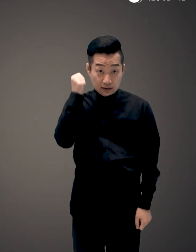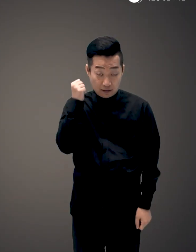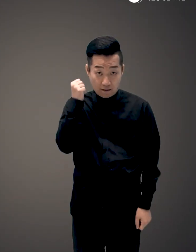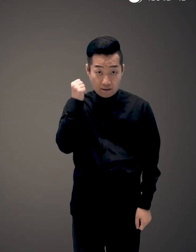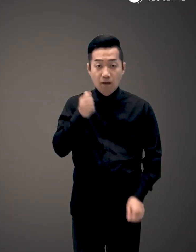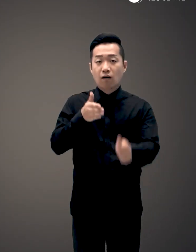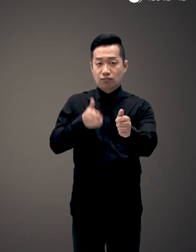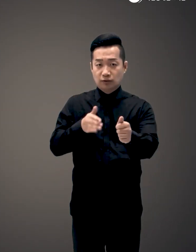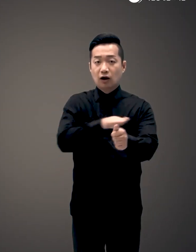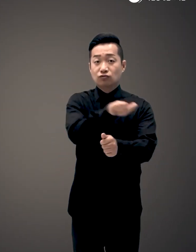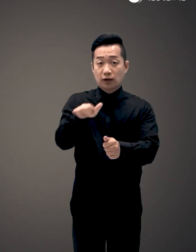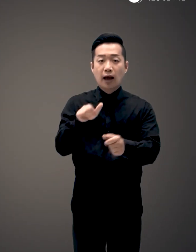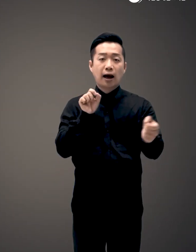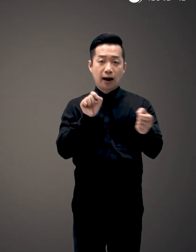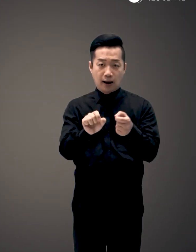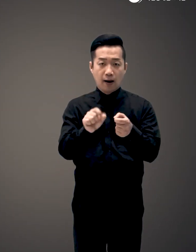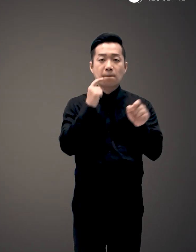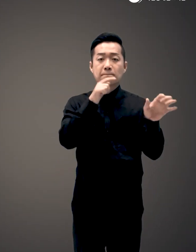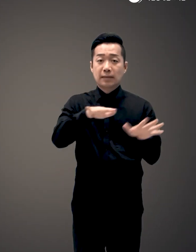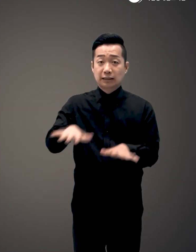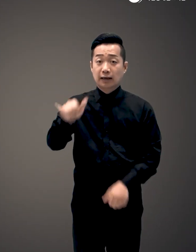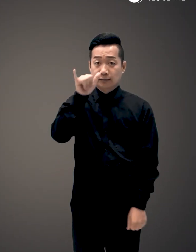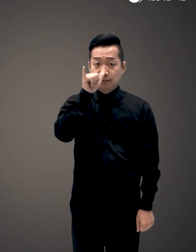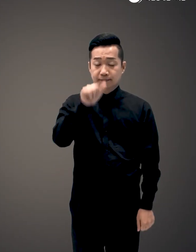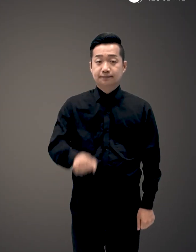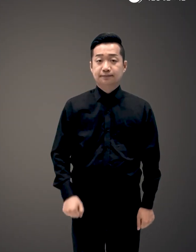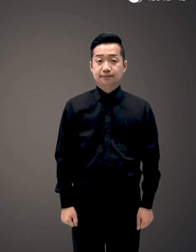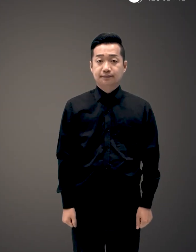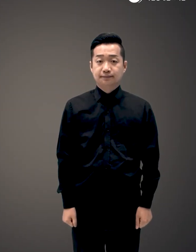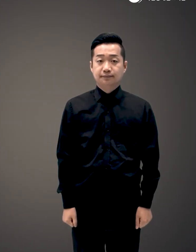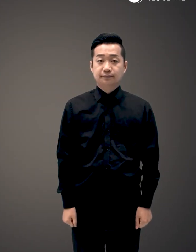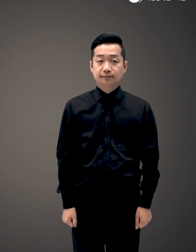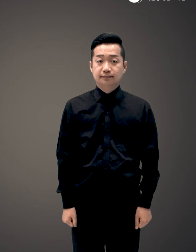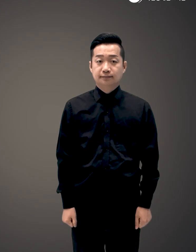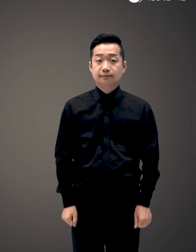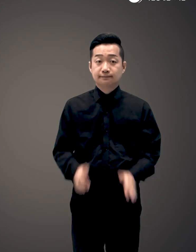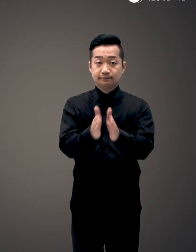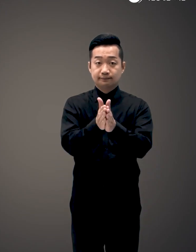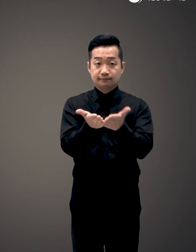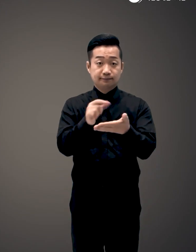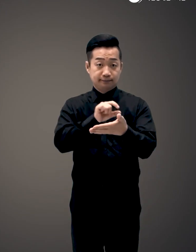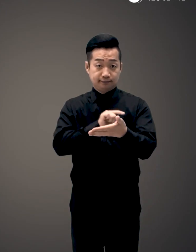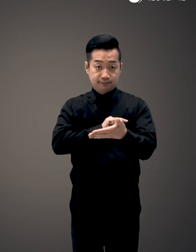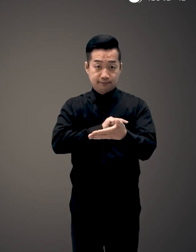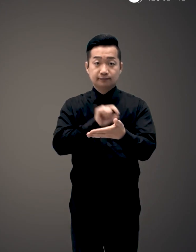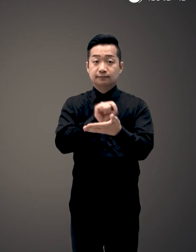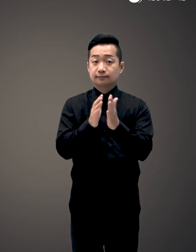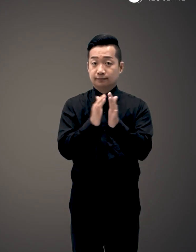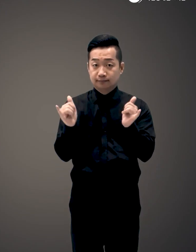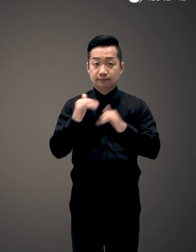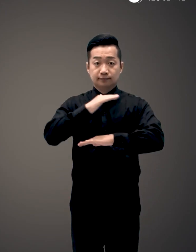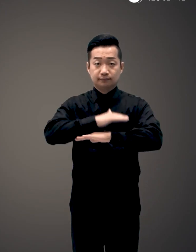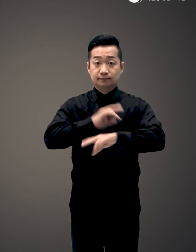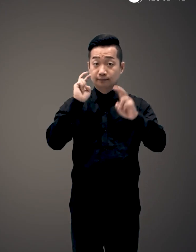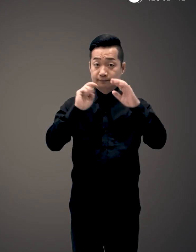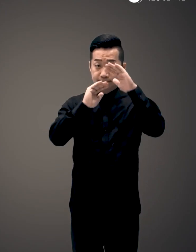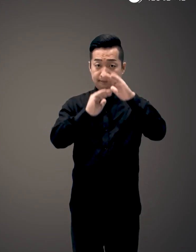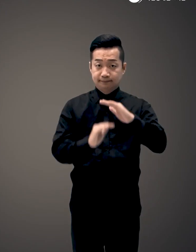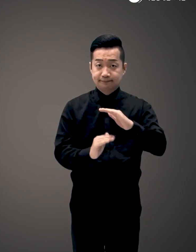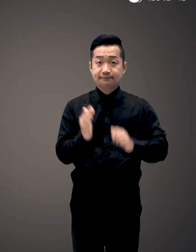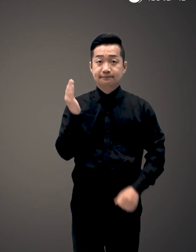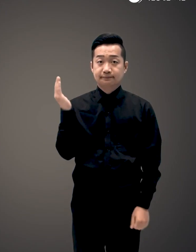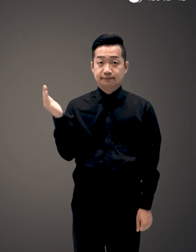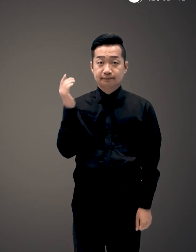기억하자. 우리에겐 가까운 바다가 있다. 도서명 나에겐 가까운 바다가